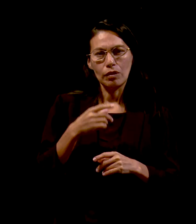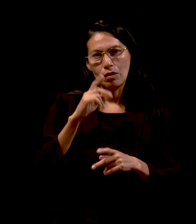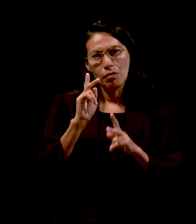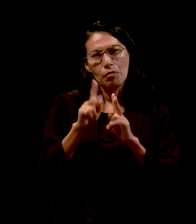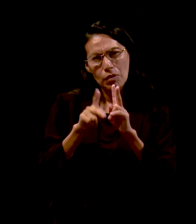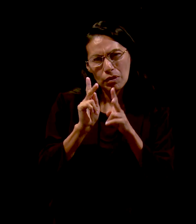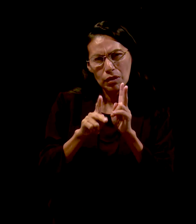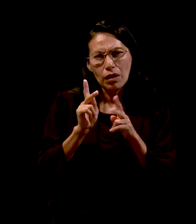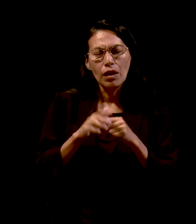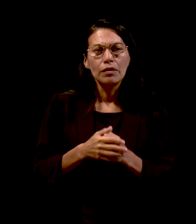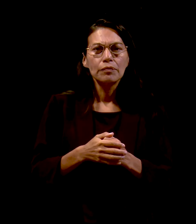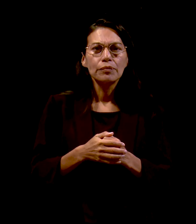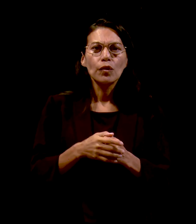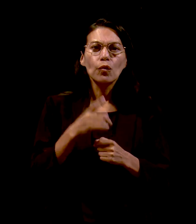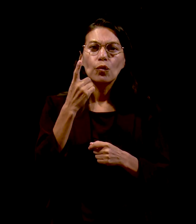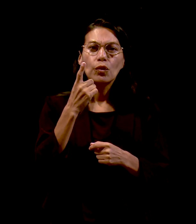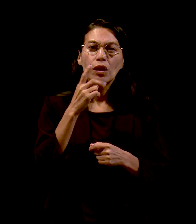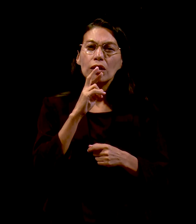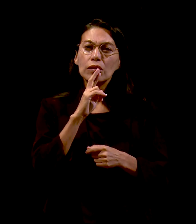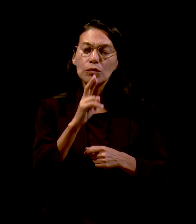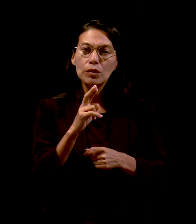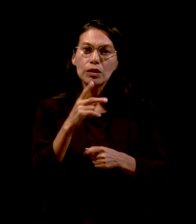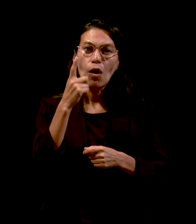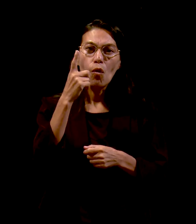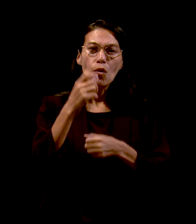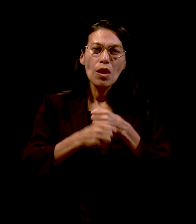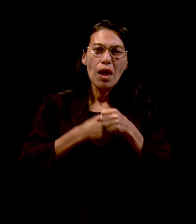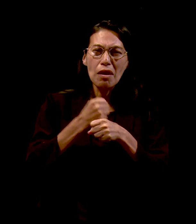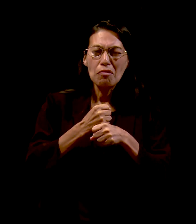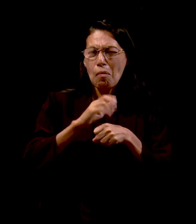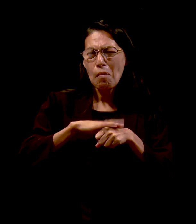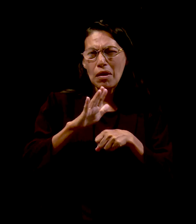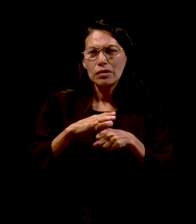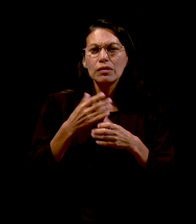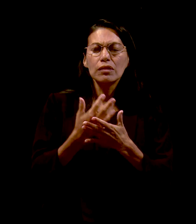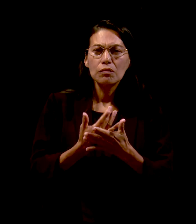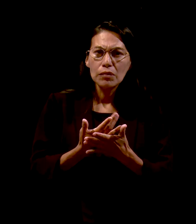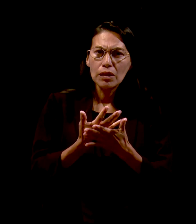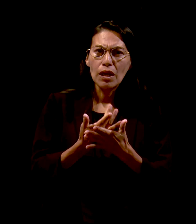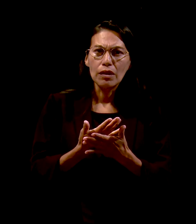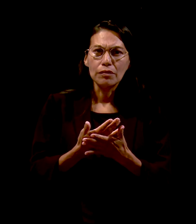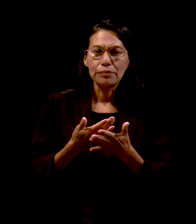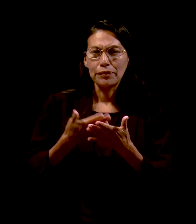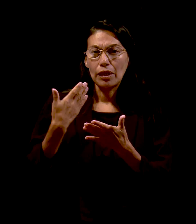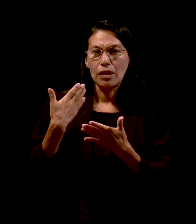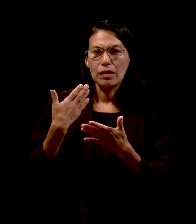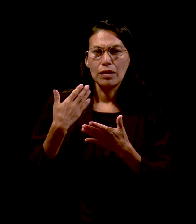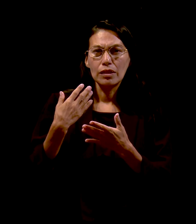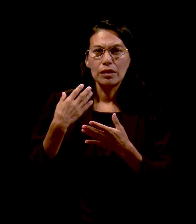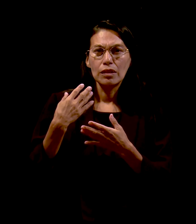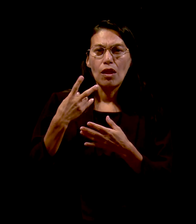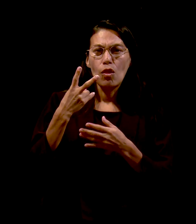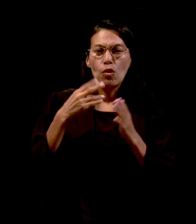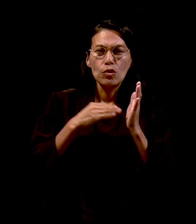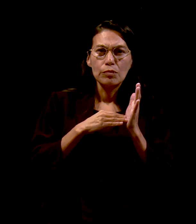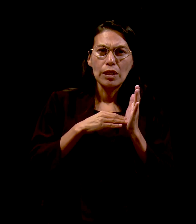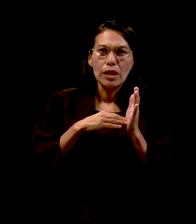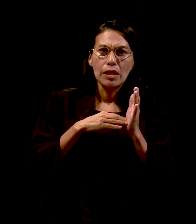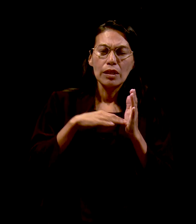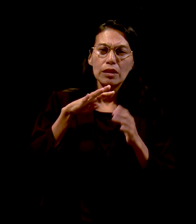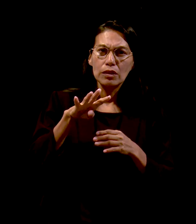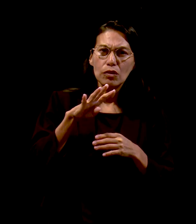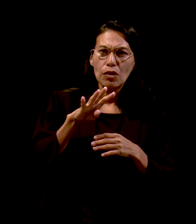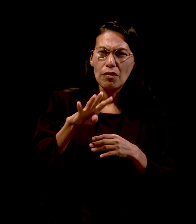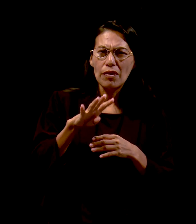que estuvimos esperando por más de un año a finales del 2019 mi esposo